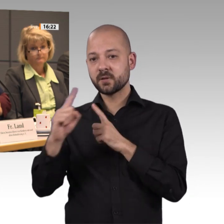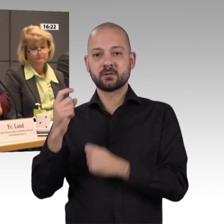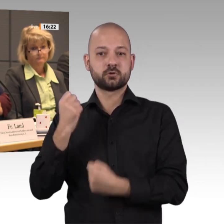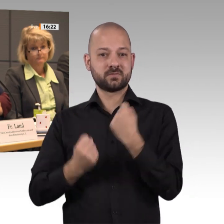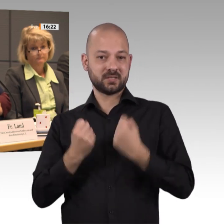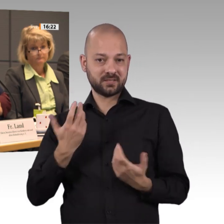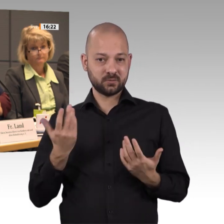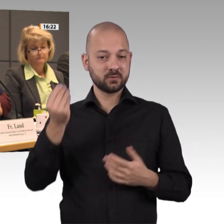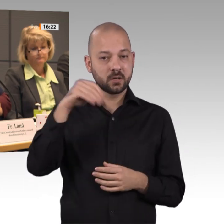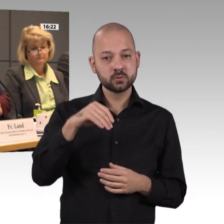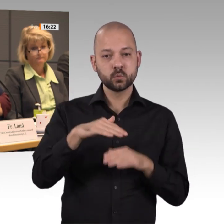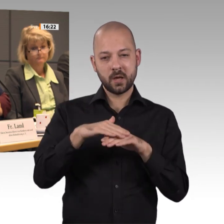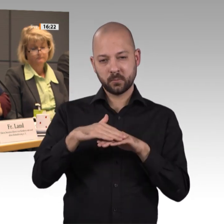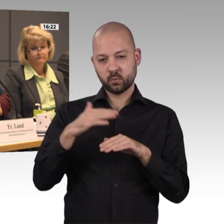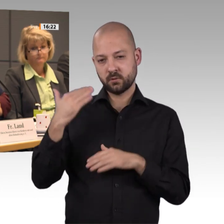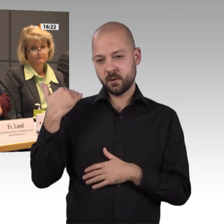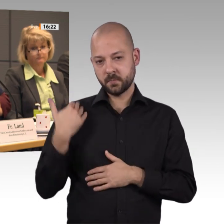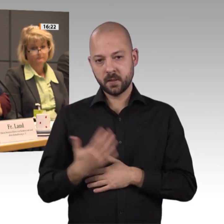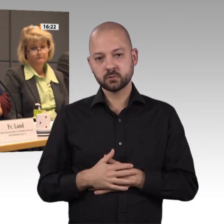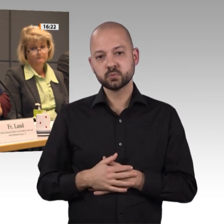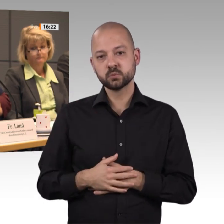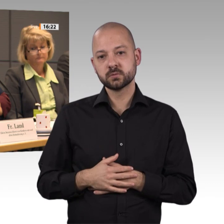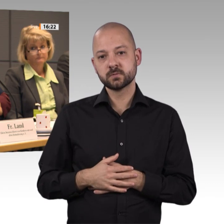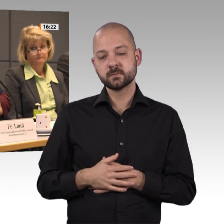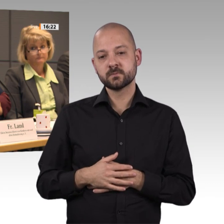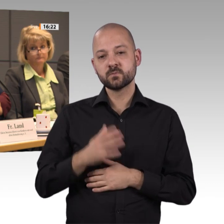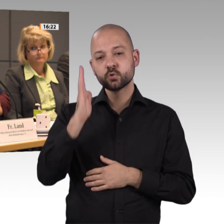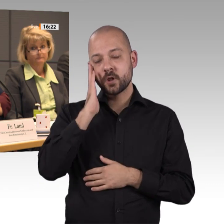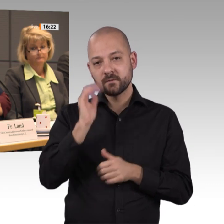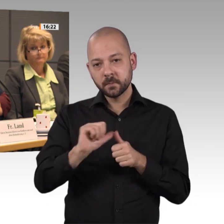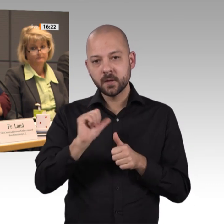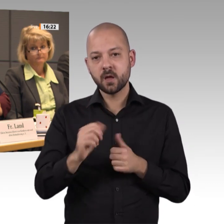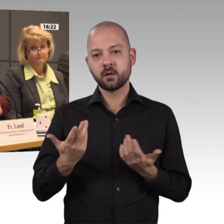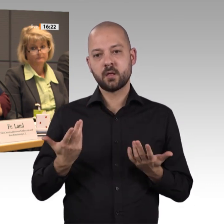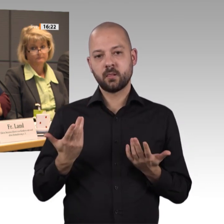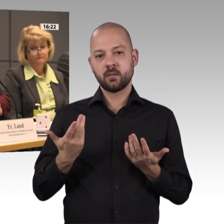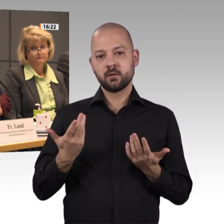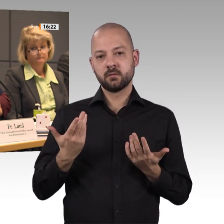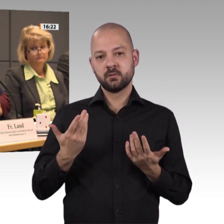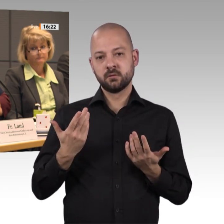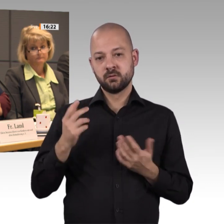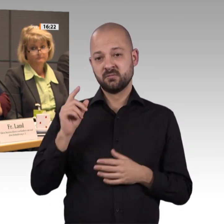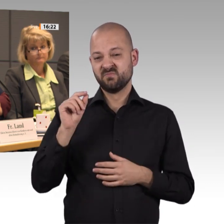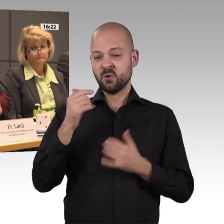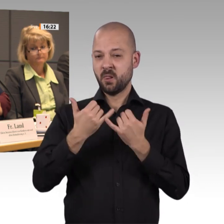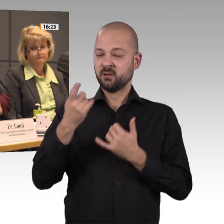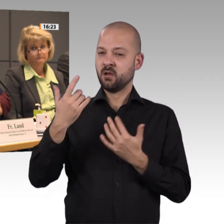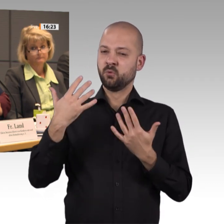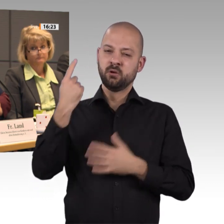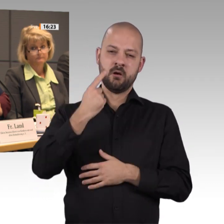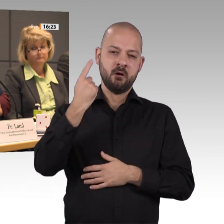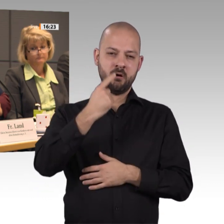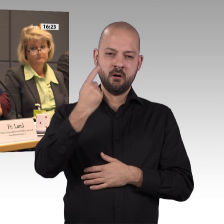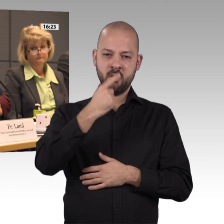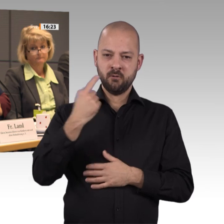Hinzu kommt dann eben der finanzielle Aspekt, dass wenn ich nicht vollumfänglich erwerbstätig sein kann, vor allem